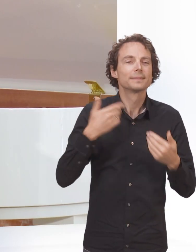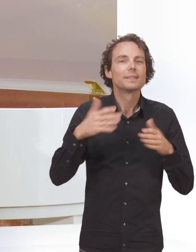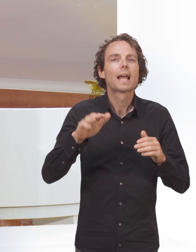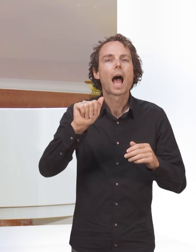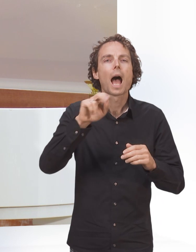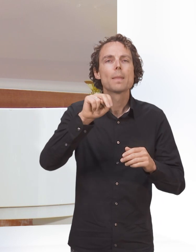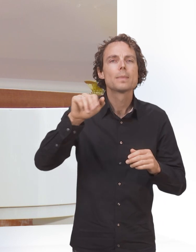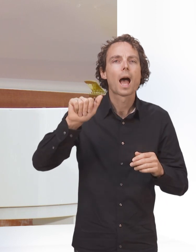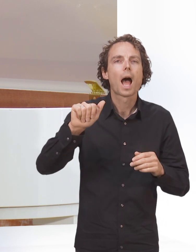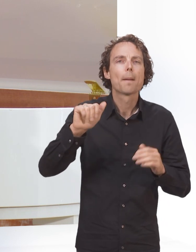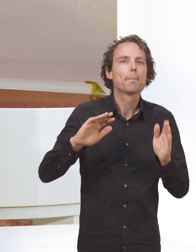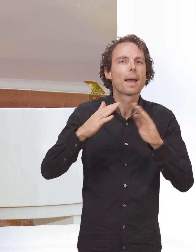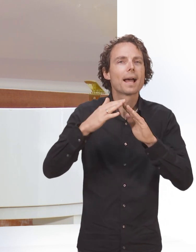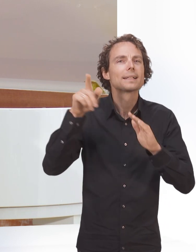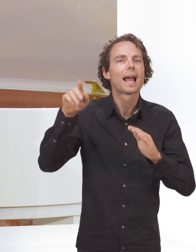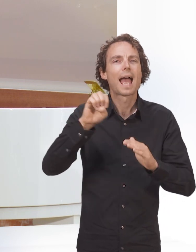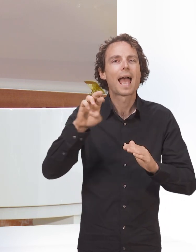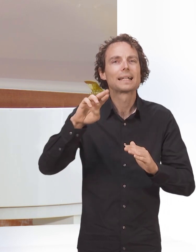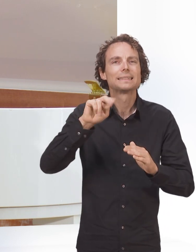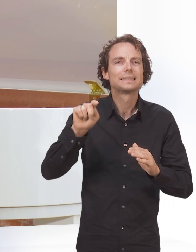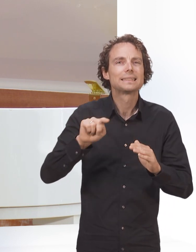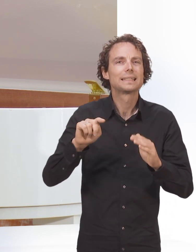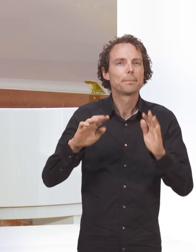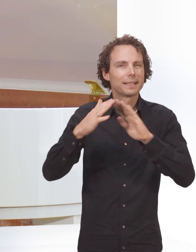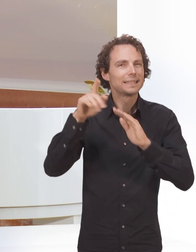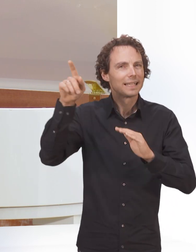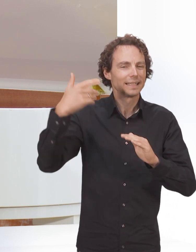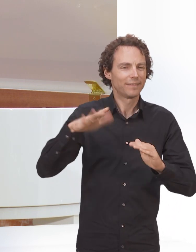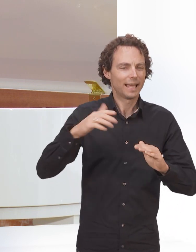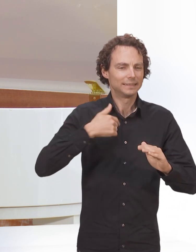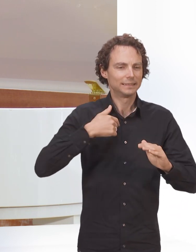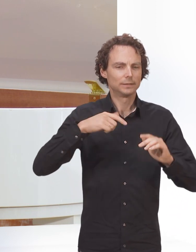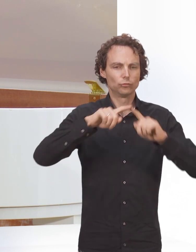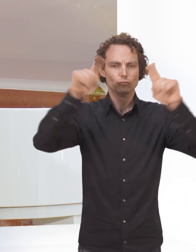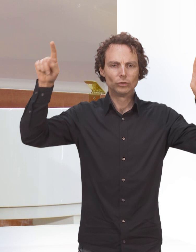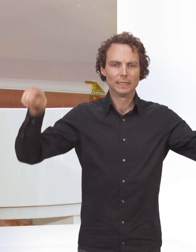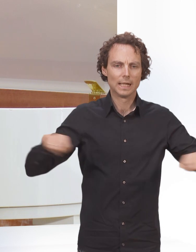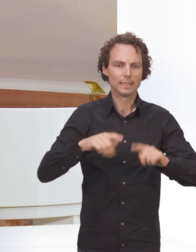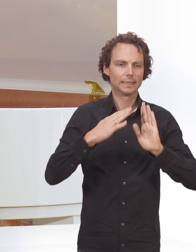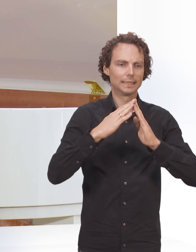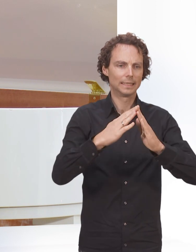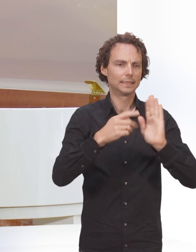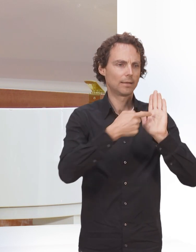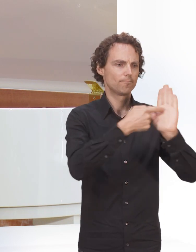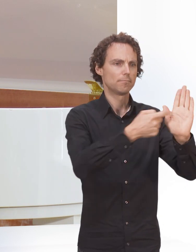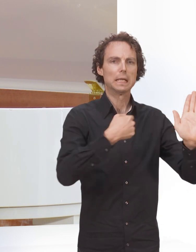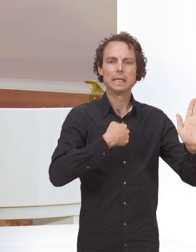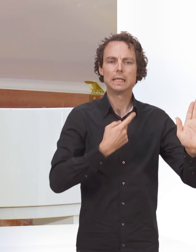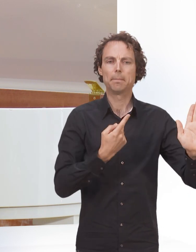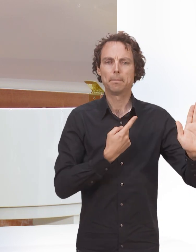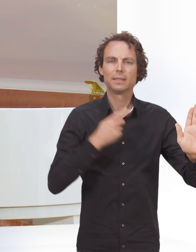im Erzgebirge vor einer Kirche, da habe ich auch mit dem Schild gestanden, ich bin Gott. Und da hat die Pfarrerin